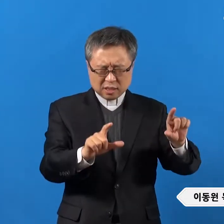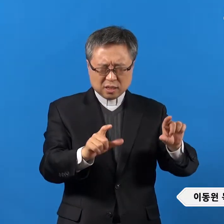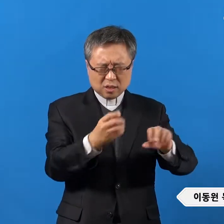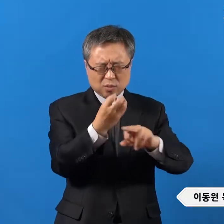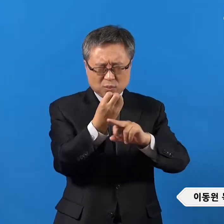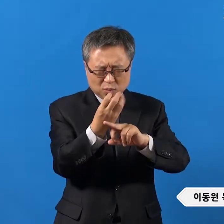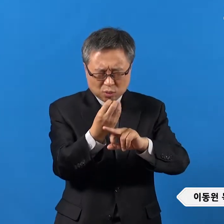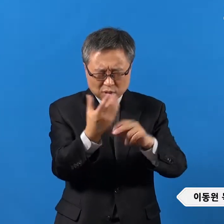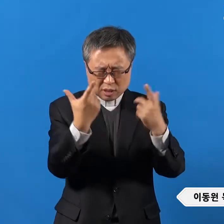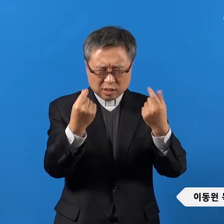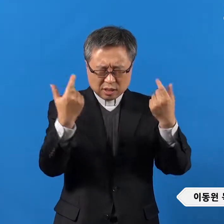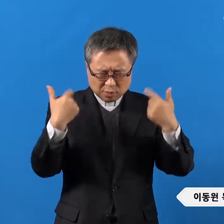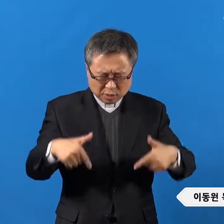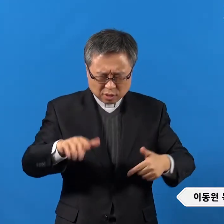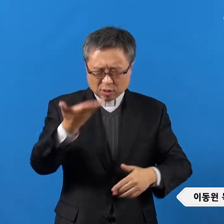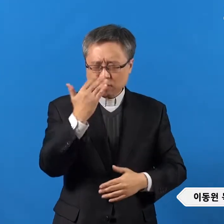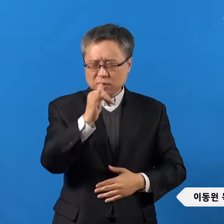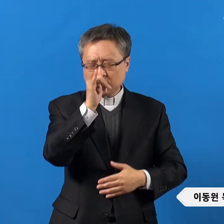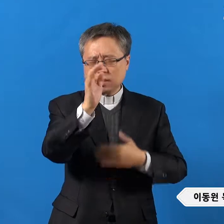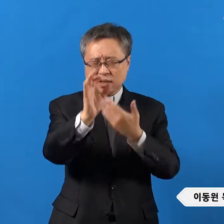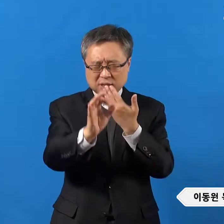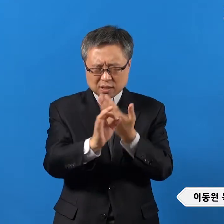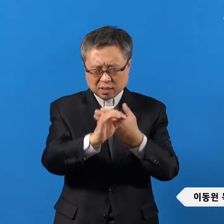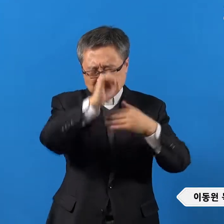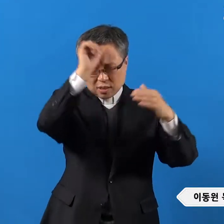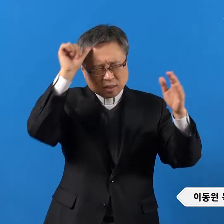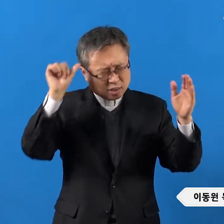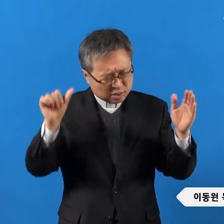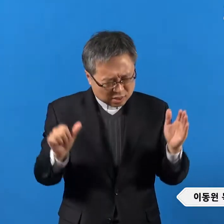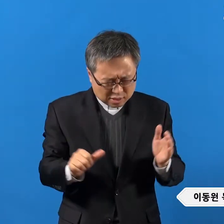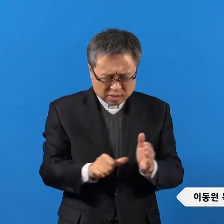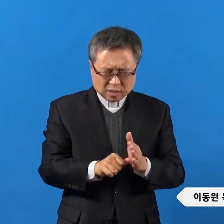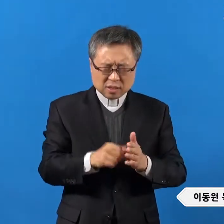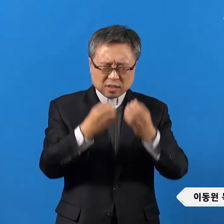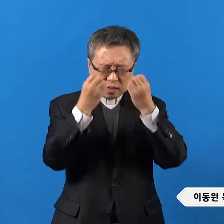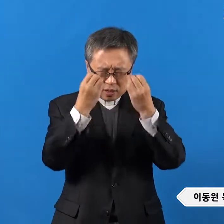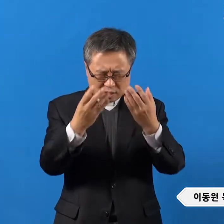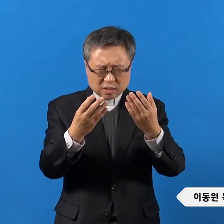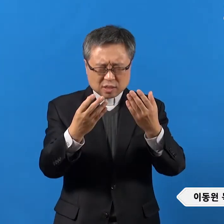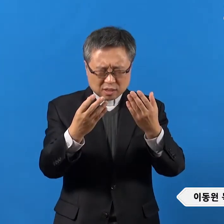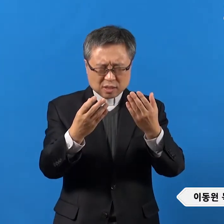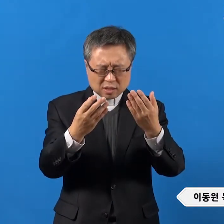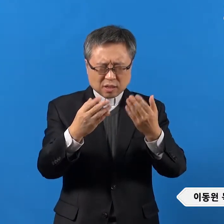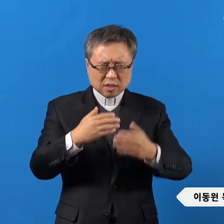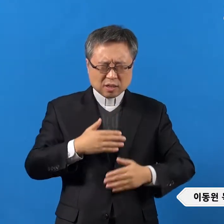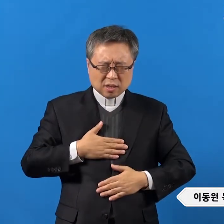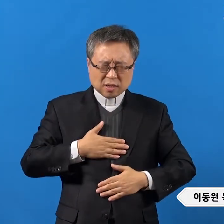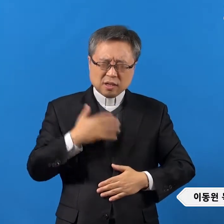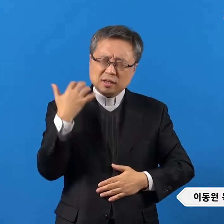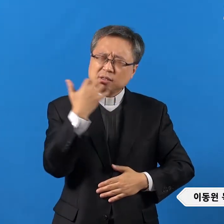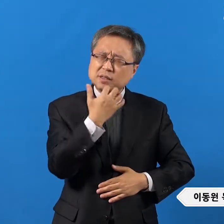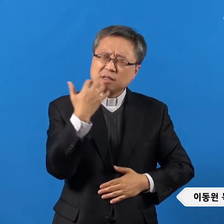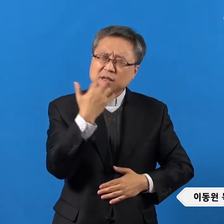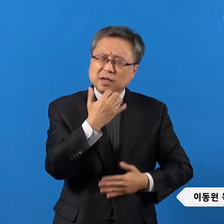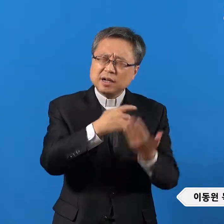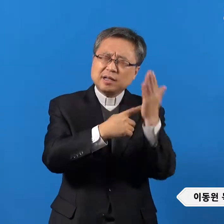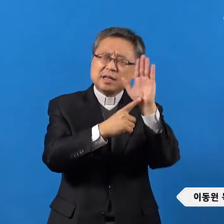수가 있다면 인생은 새로운 빛깔을 띠기 시작할 것입니다. 인생은